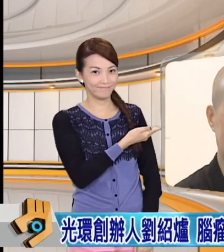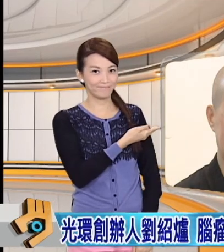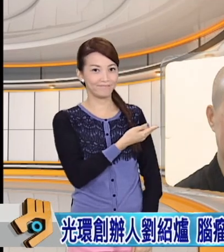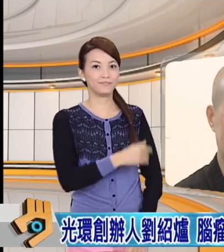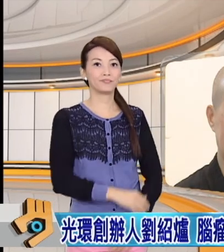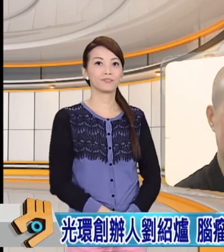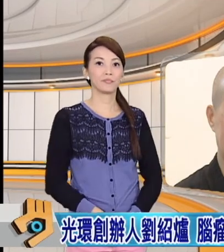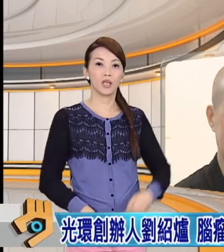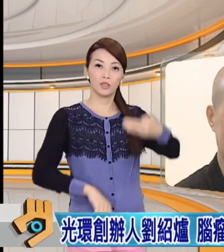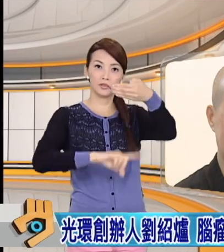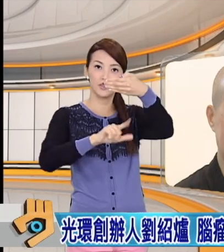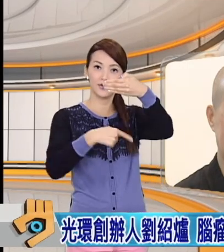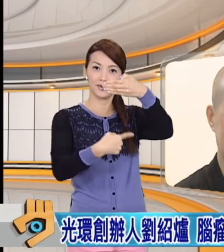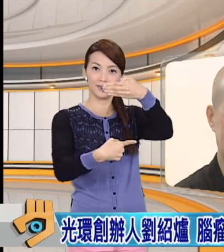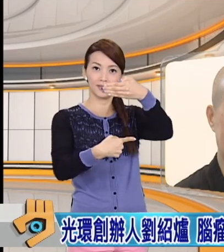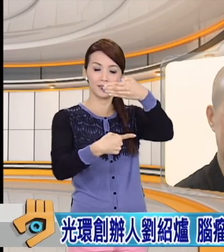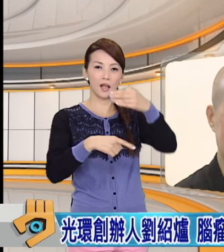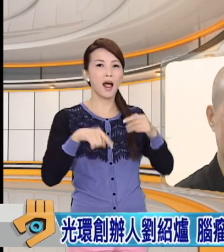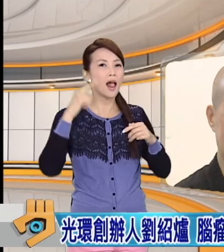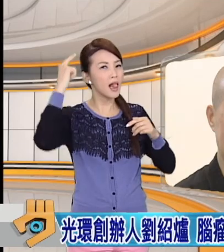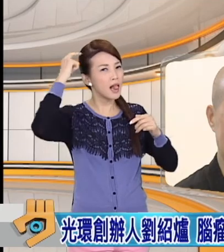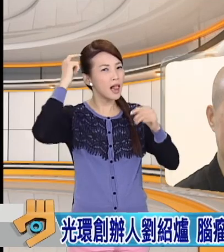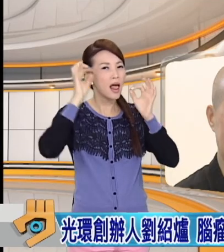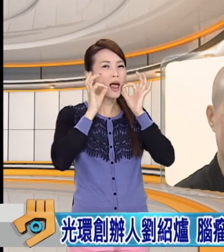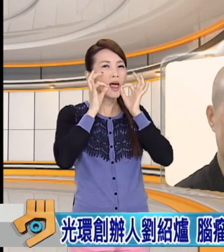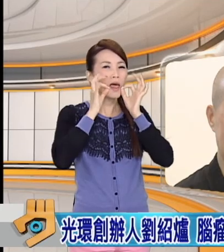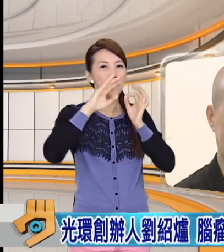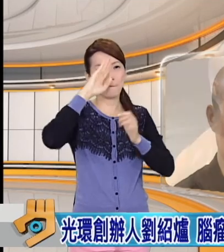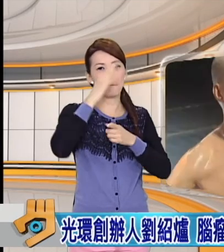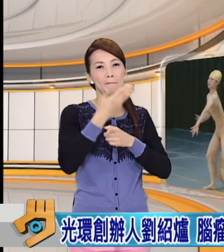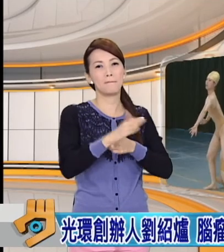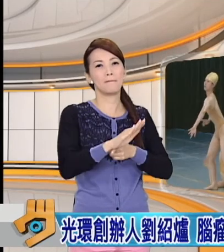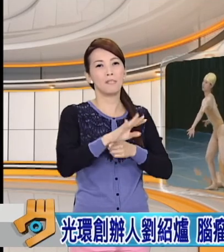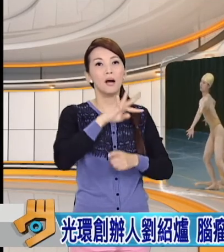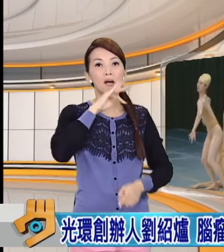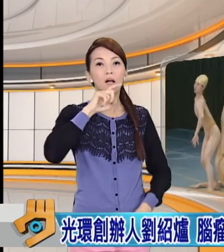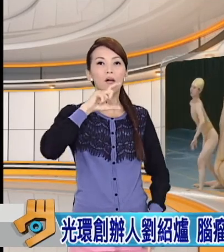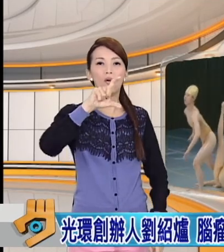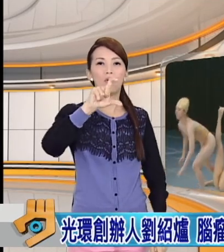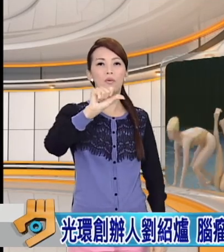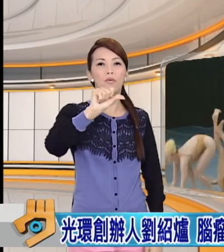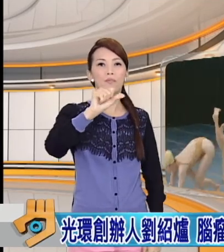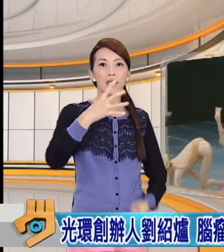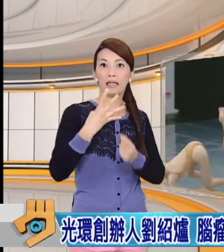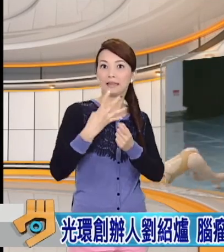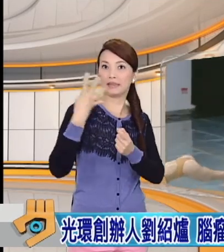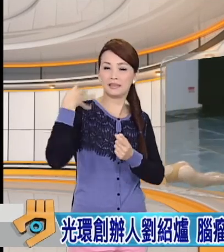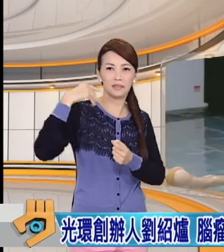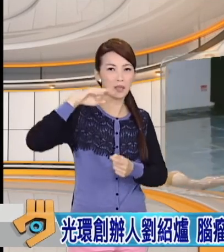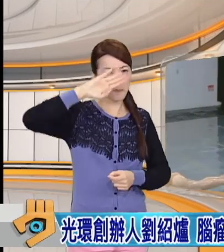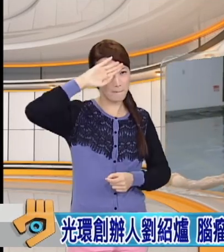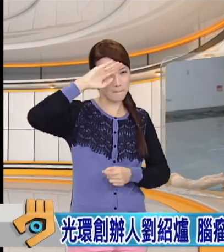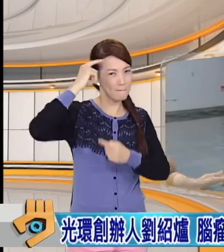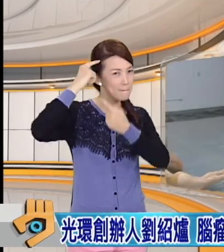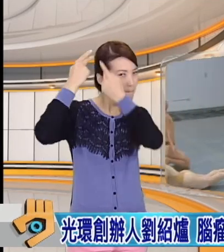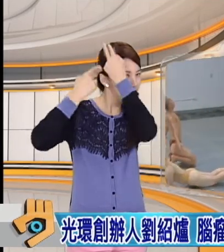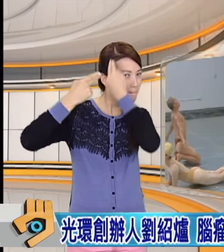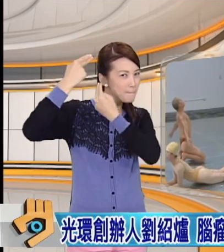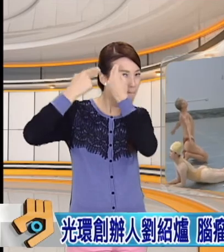您看到的这一位。一号因为脑瘤过世，享年65岁。他在4年前生病开